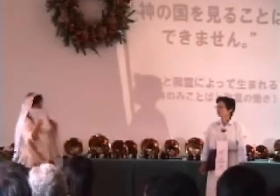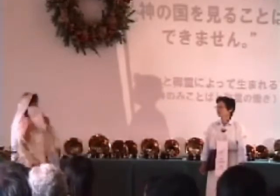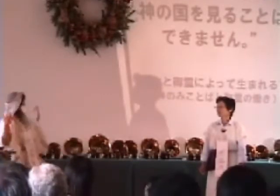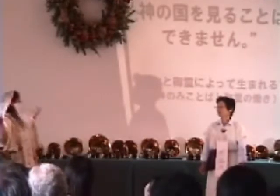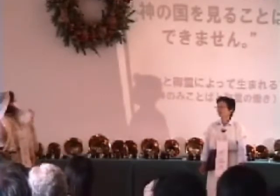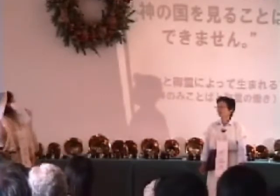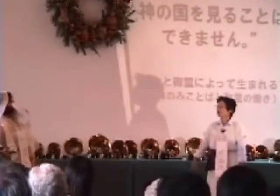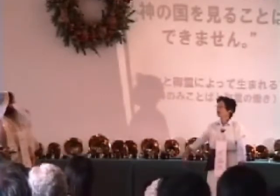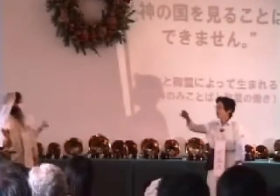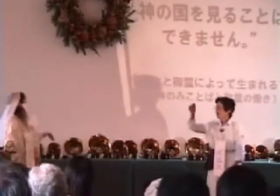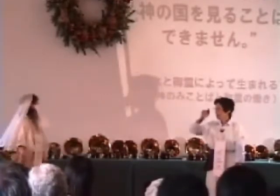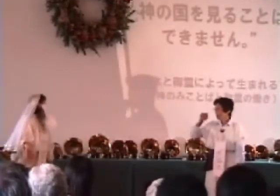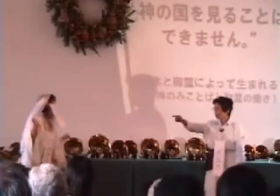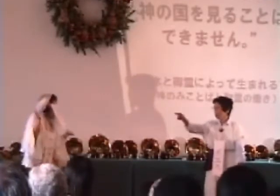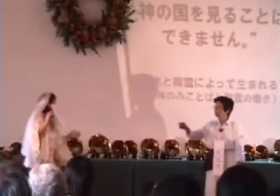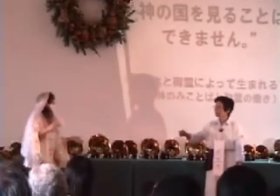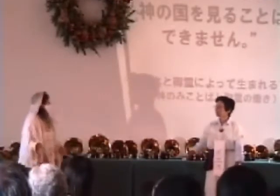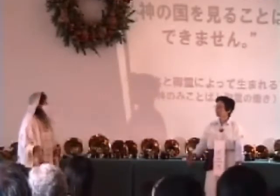私はこんなに年を取って、